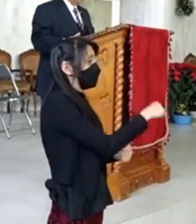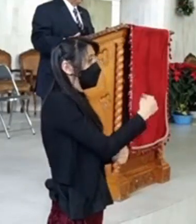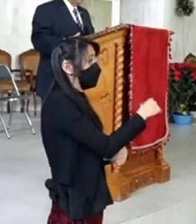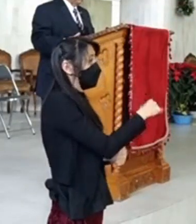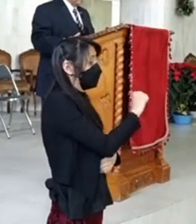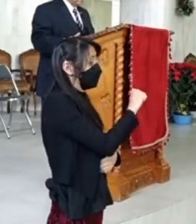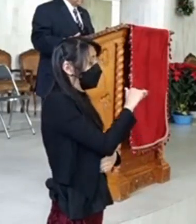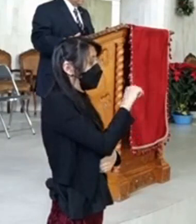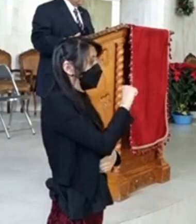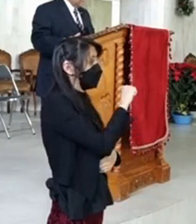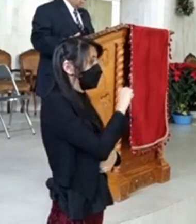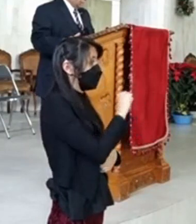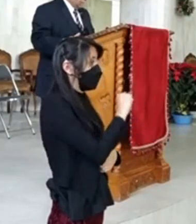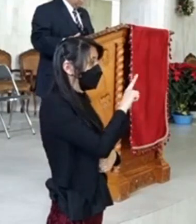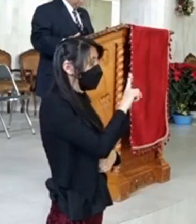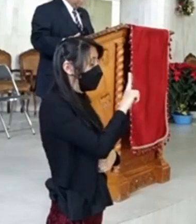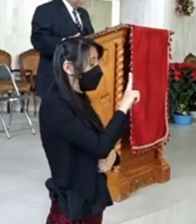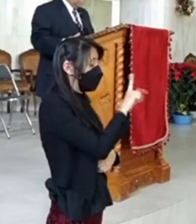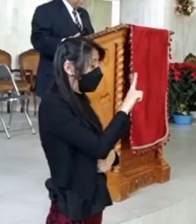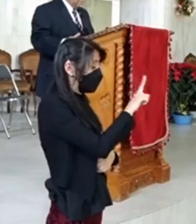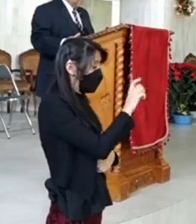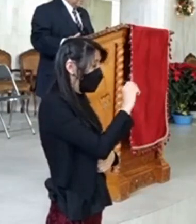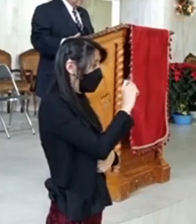Isaías López Hernández.